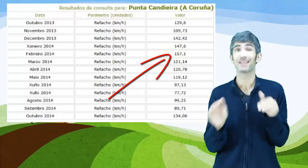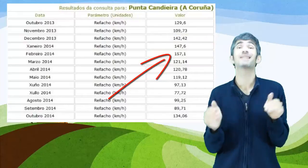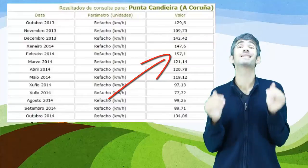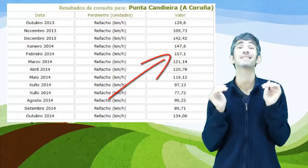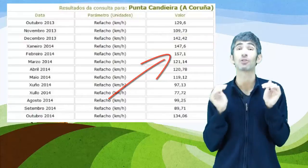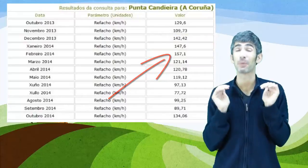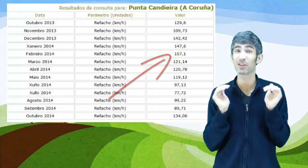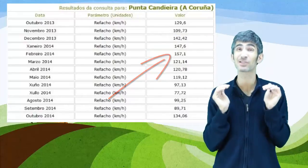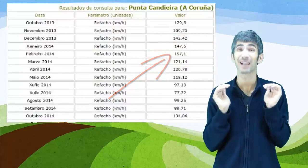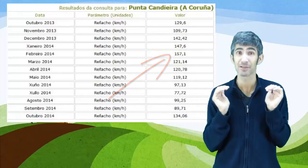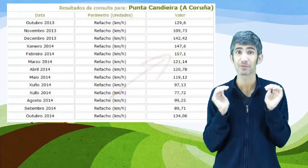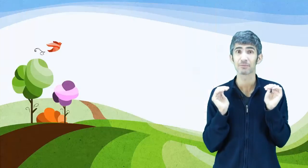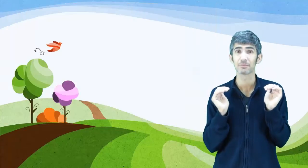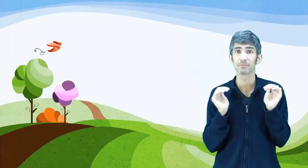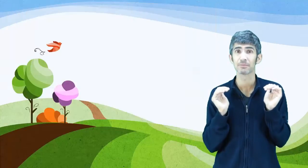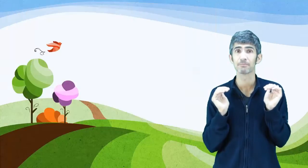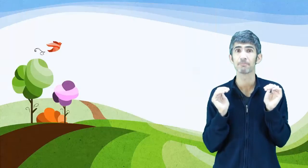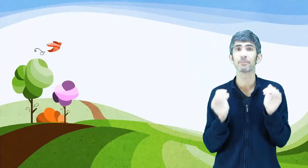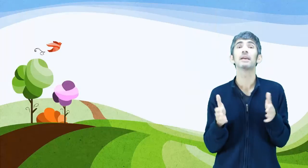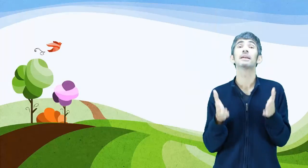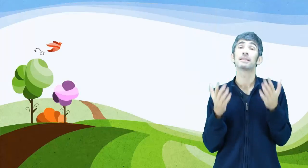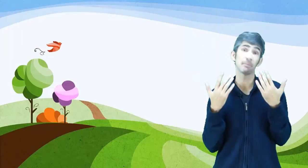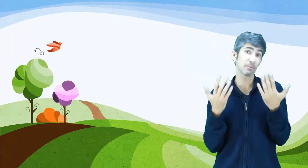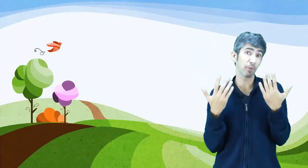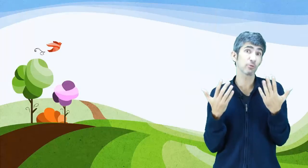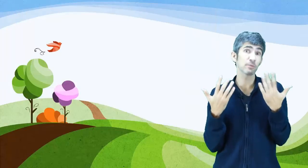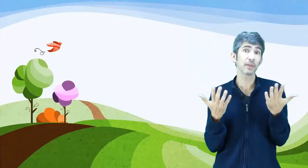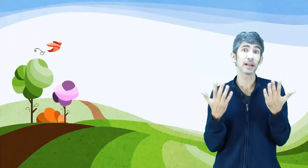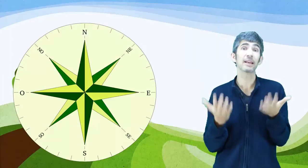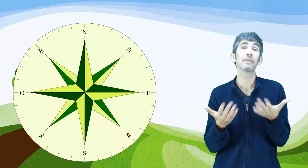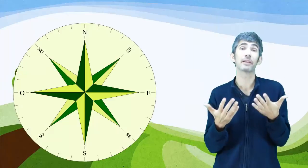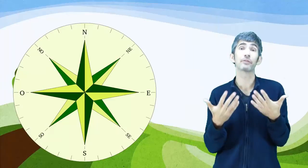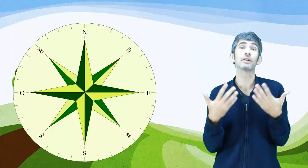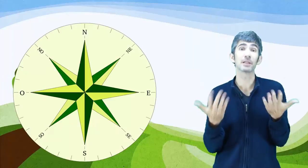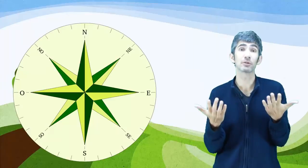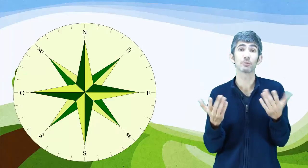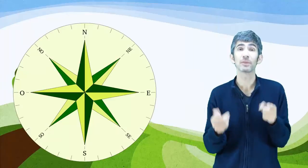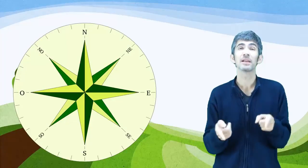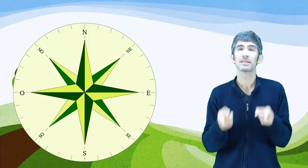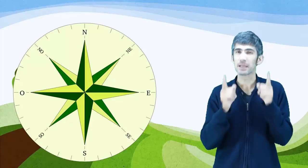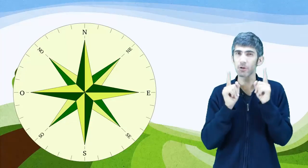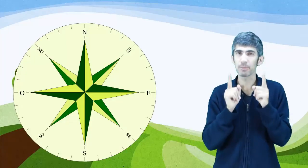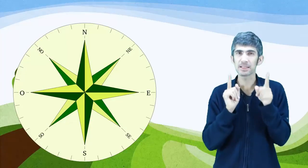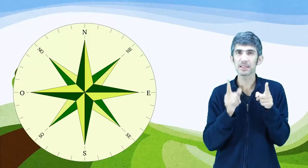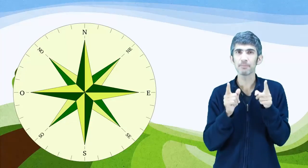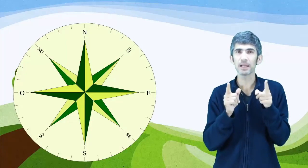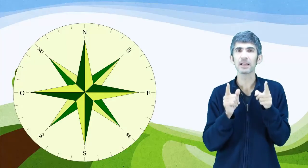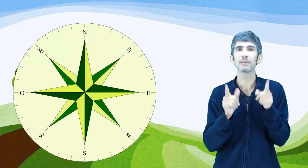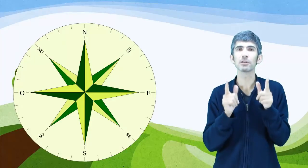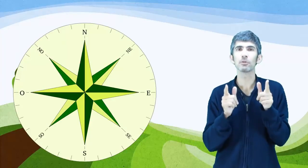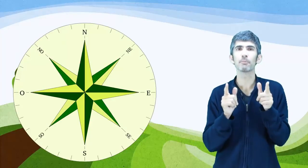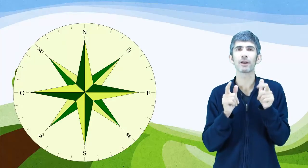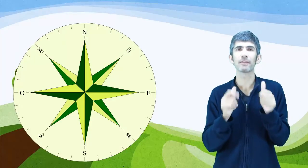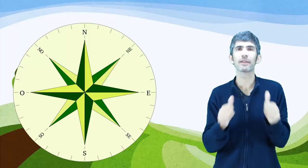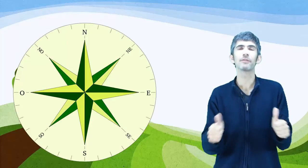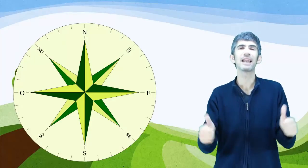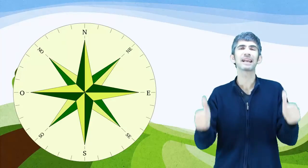sino varios al año también podemos medir la dirección del viento se nombra siempre el viento por la dirección de la que